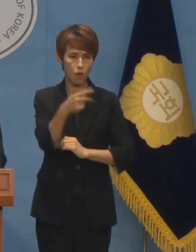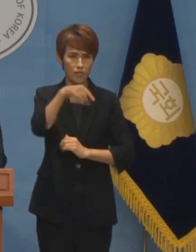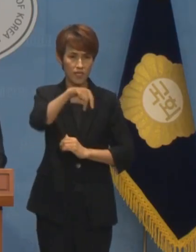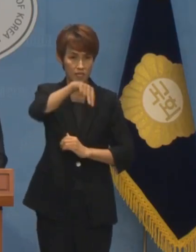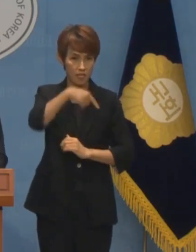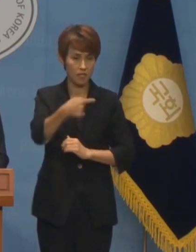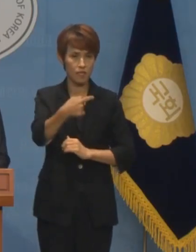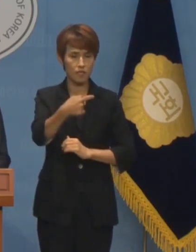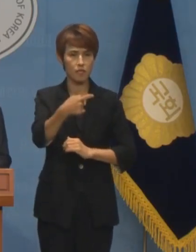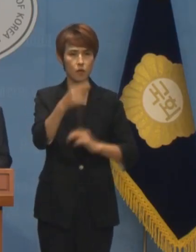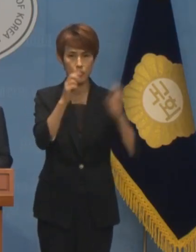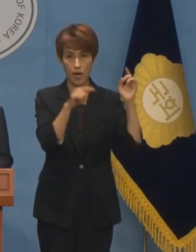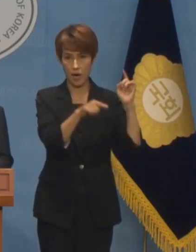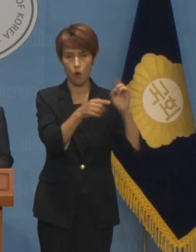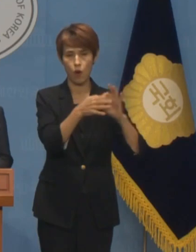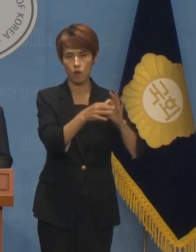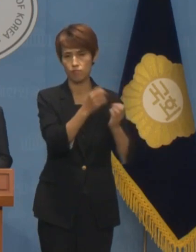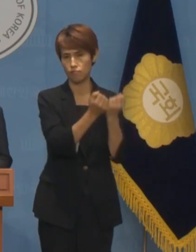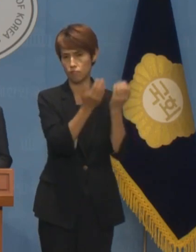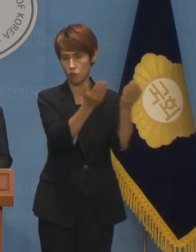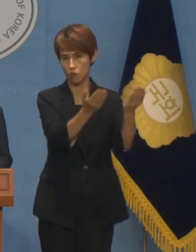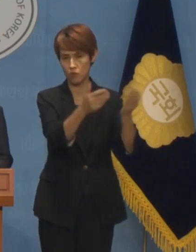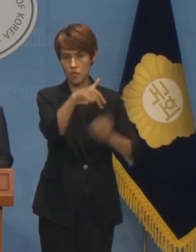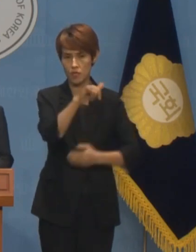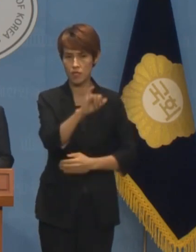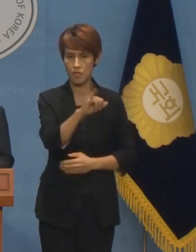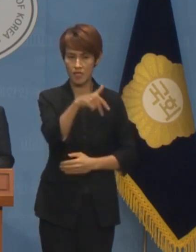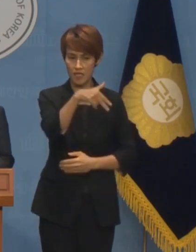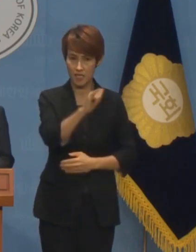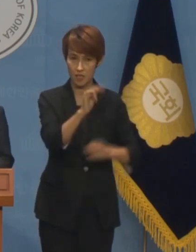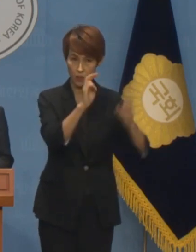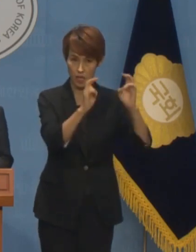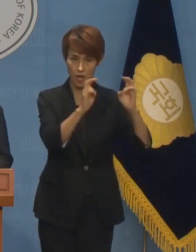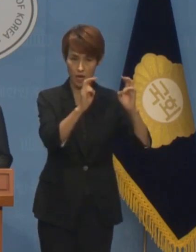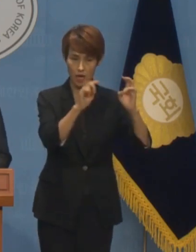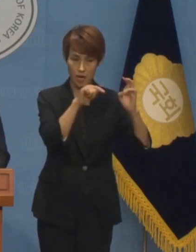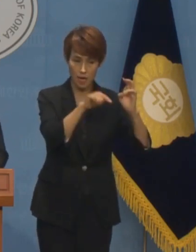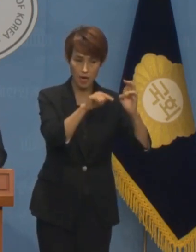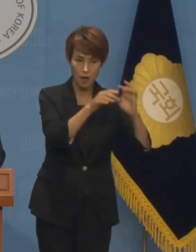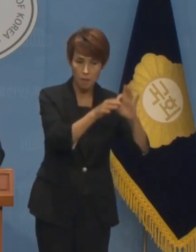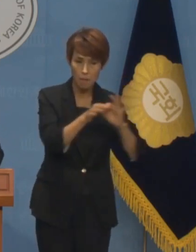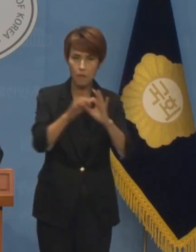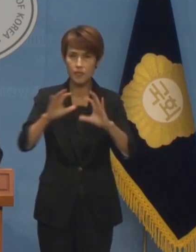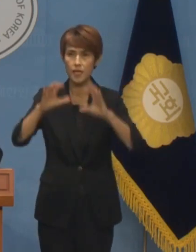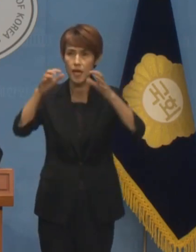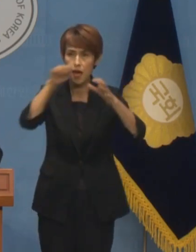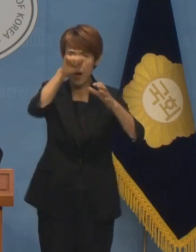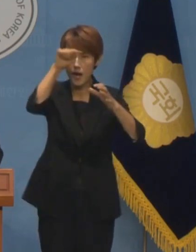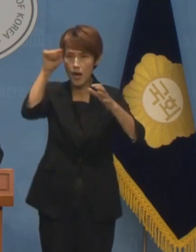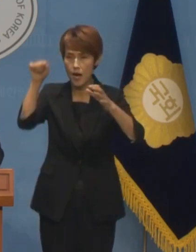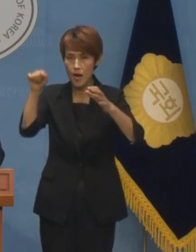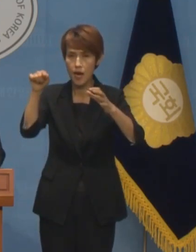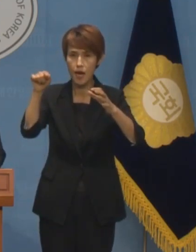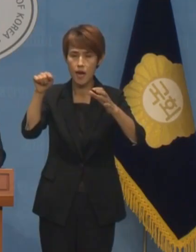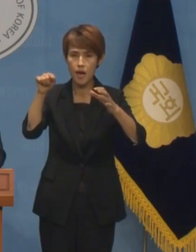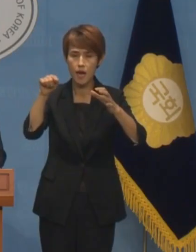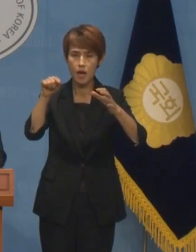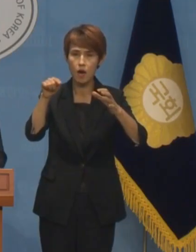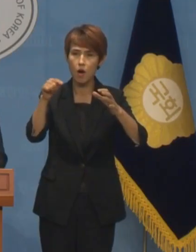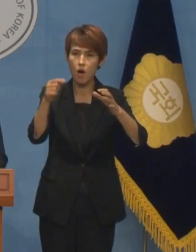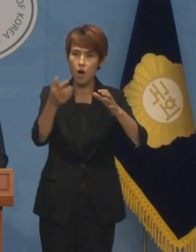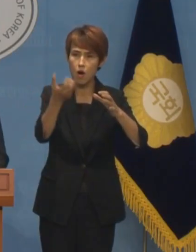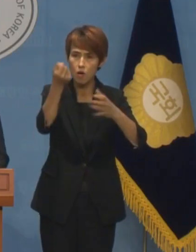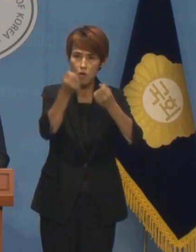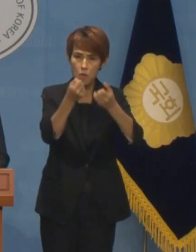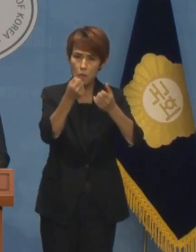PTE를 말씀드리고, 그 지오시스 PTE가 세계 각국에 가지고 있는 그 지분을 말씀드리는 겁니다. 여기에